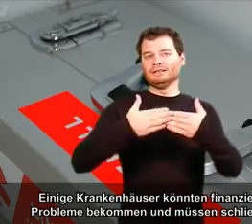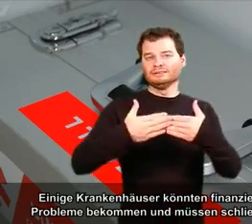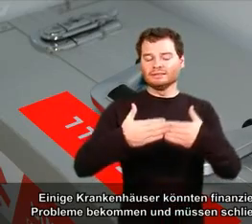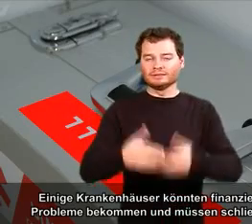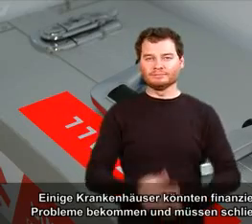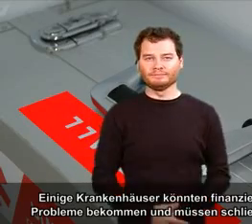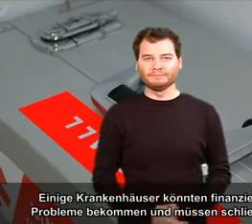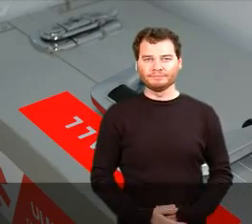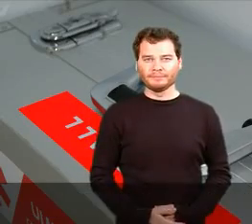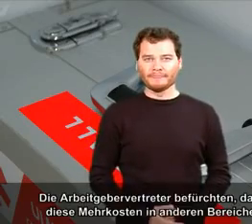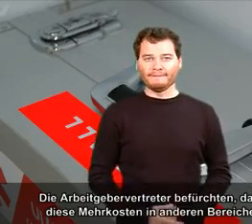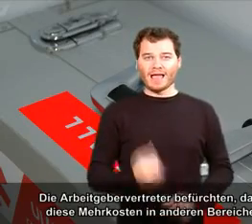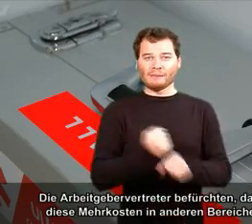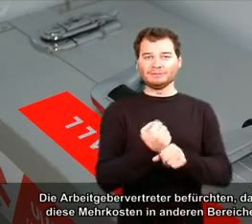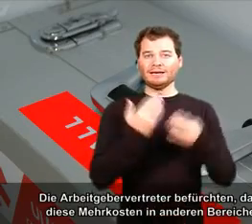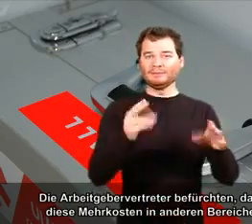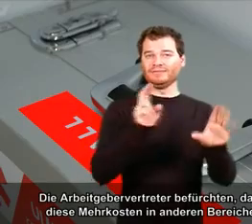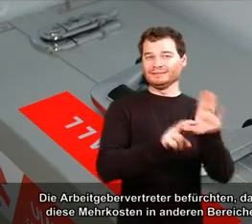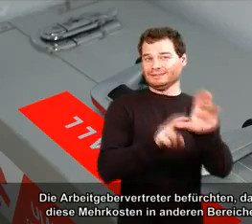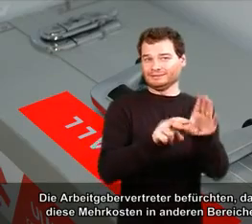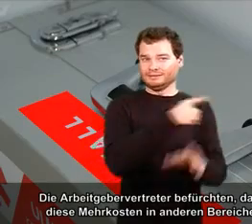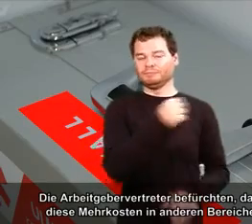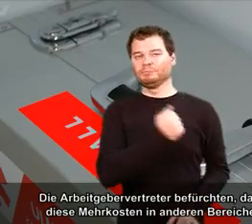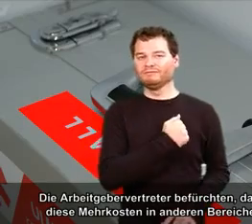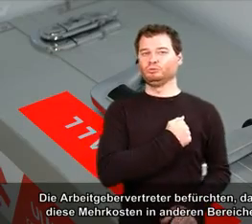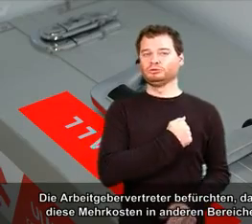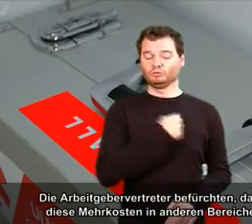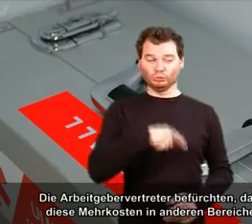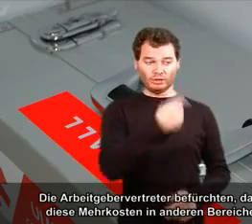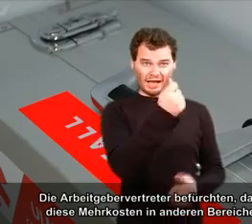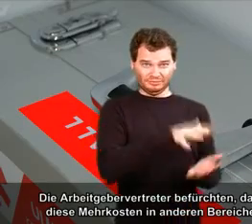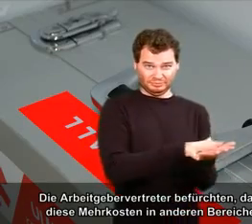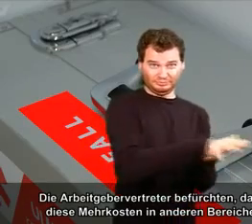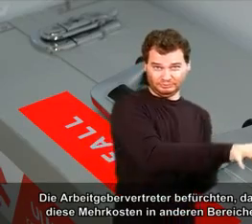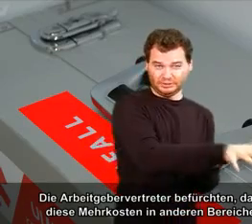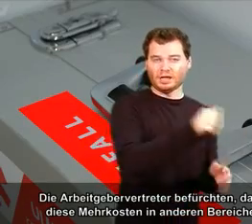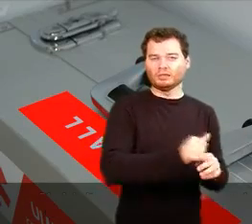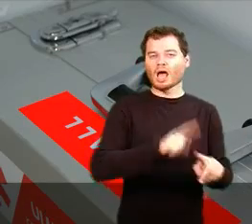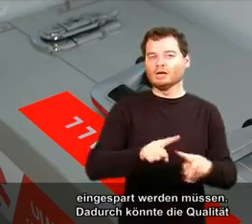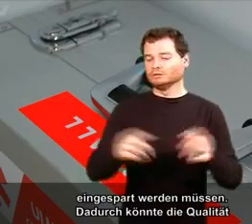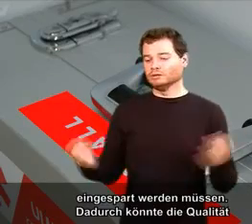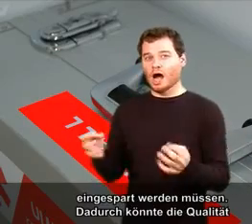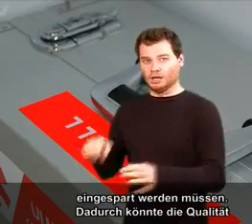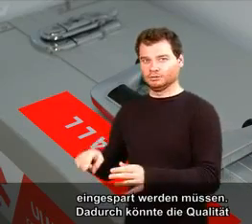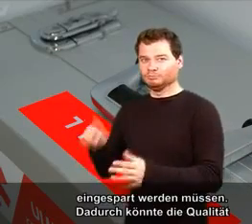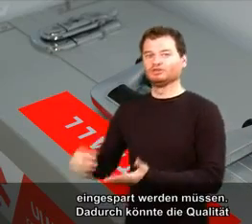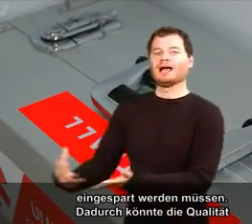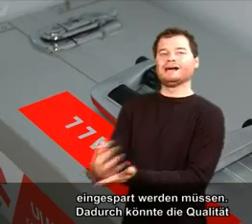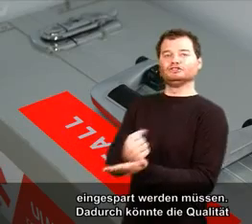Probleme bekommen und müssen schließen. Die Arbeitgebervertreter befürchten, dass diese Mehrkosten in anderen Bereichen eingespart werden müssen.